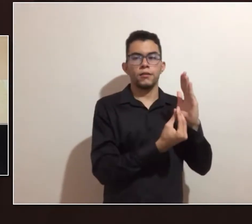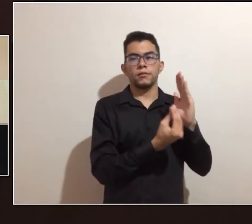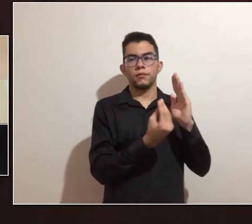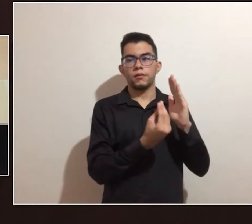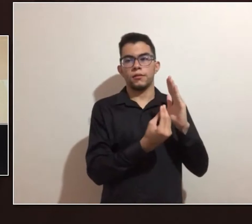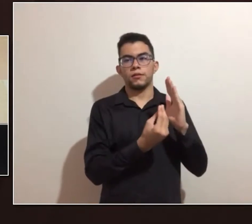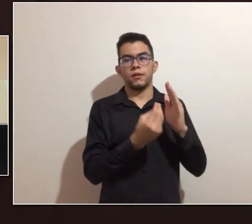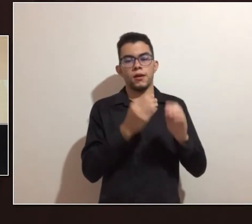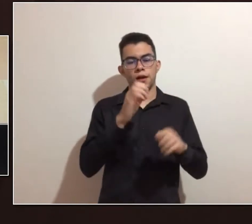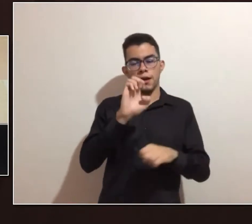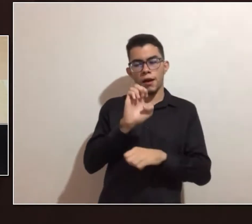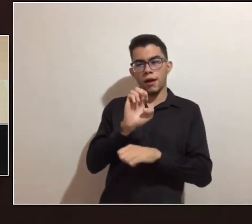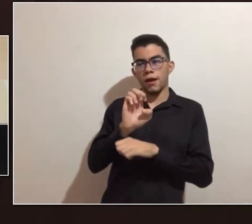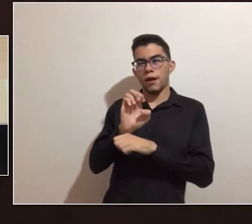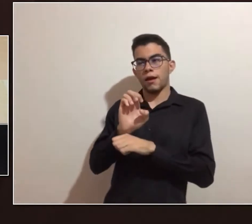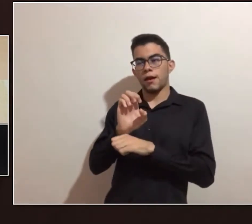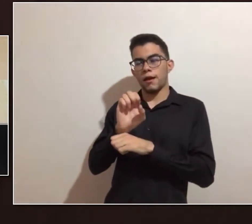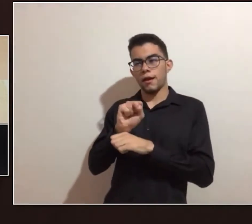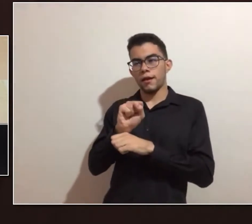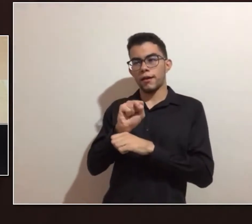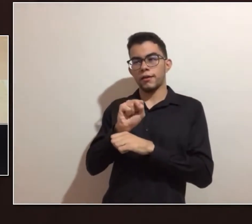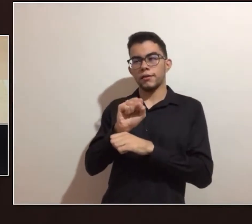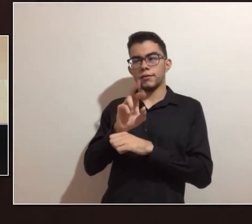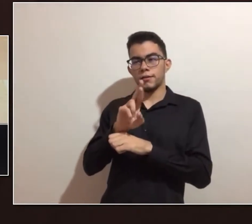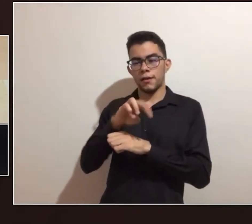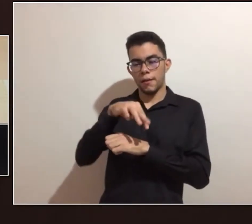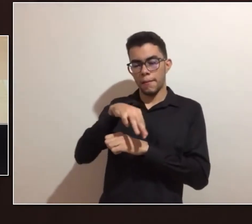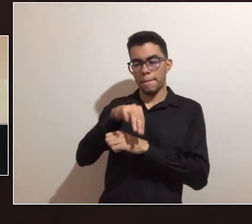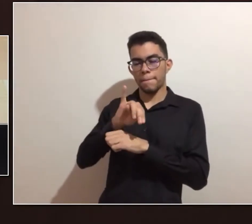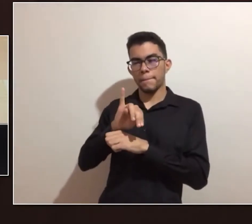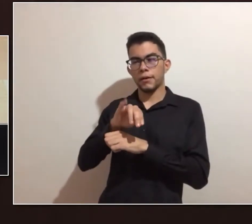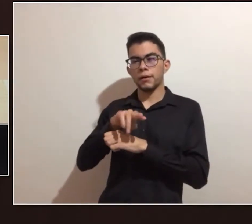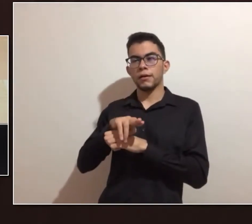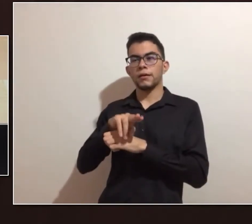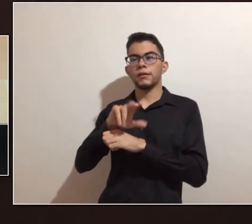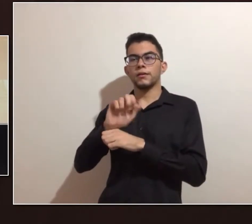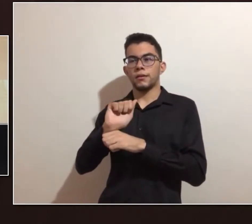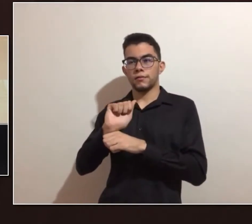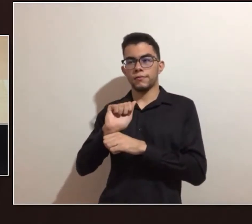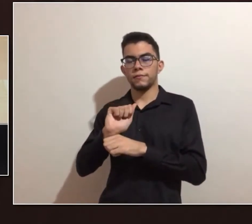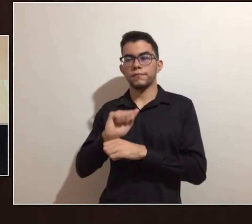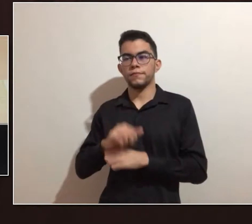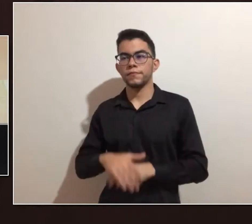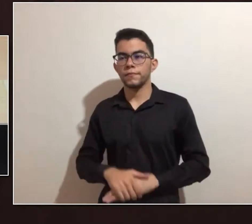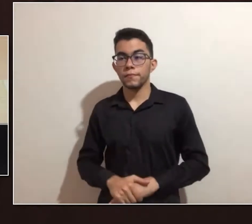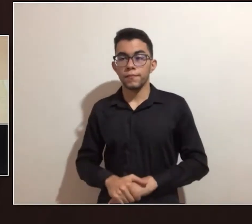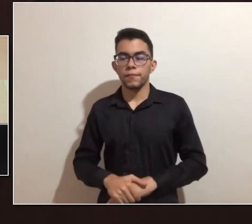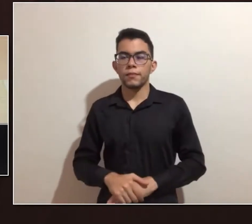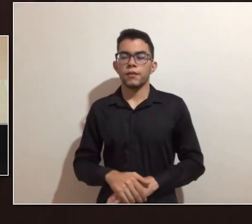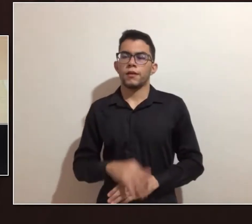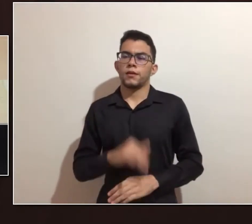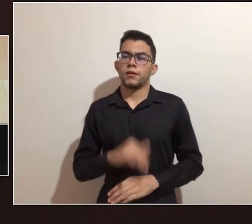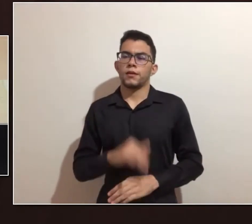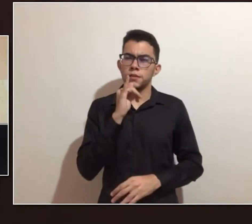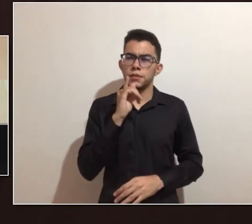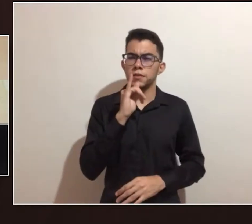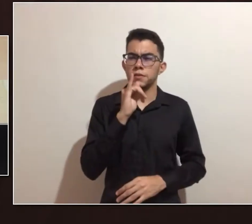a mirra, irmãos, é uma especiaria usada naquele tempo no Oriente Médio, na região de